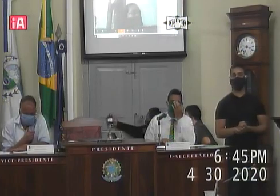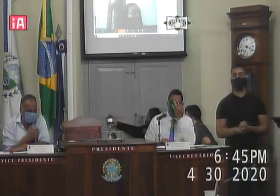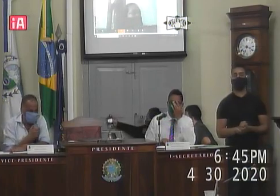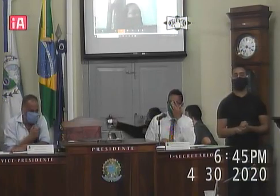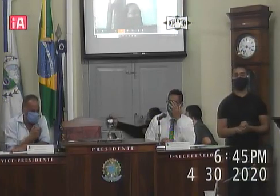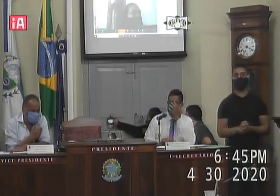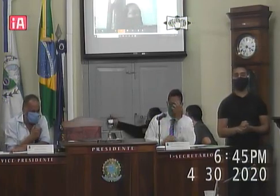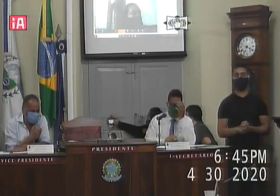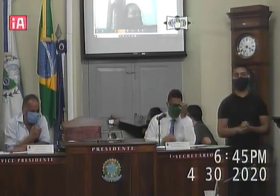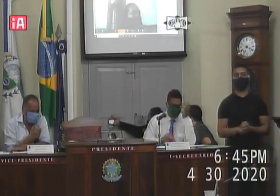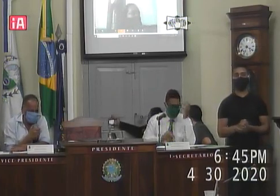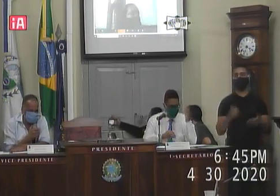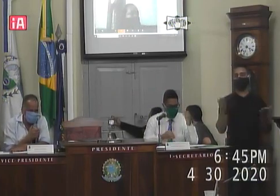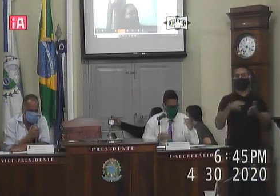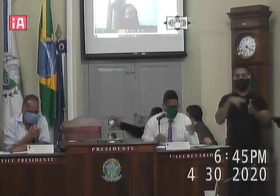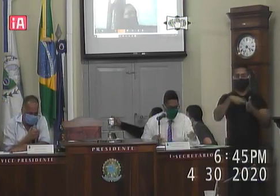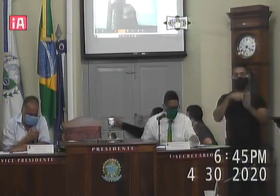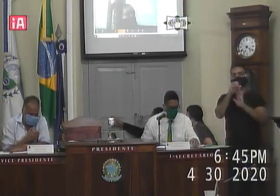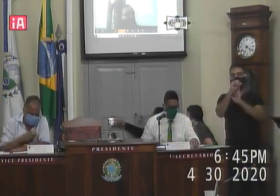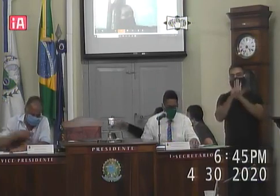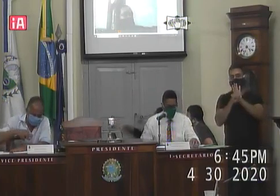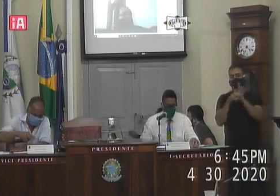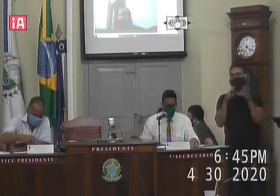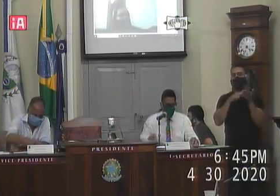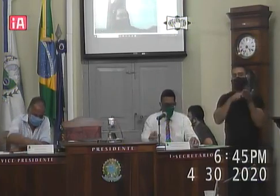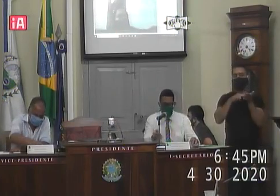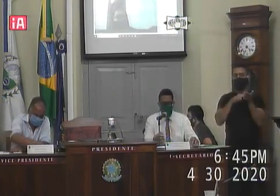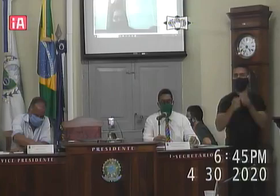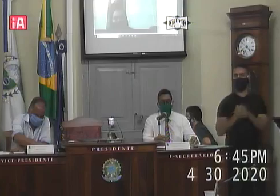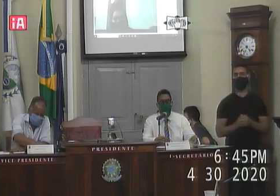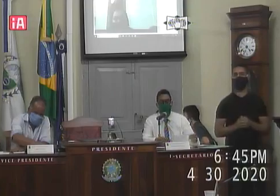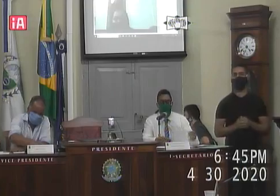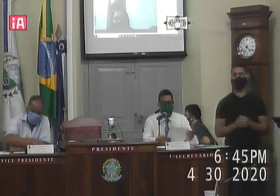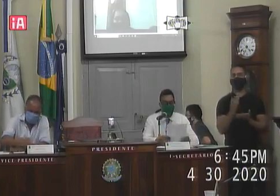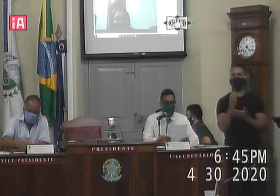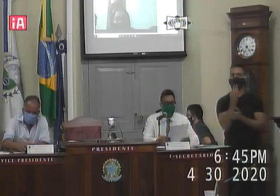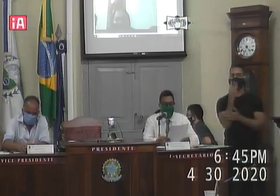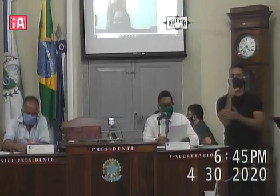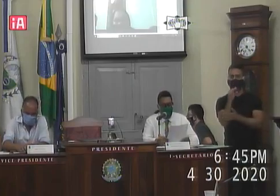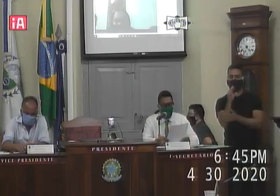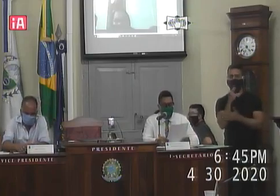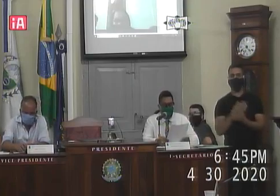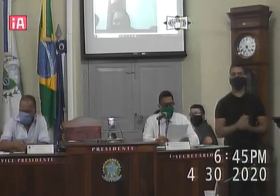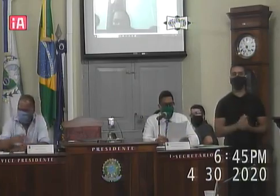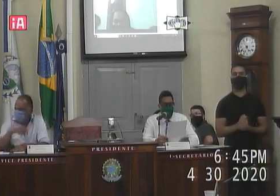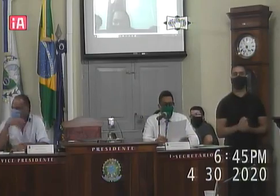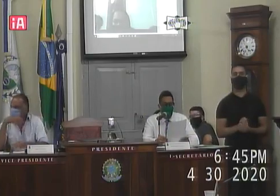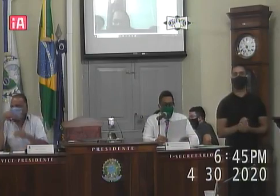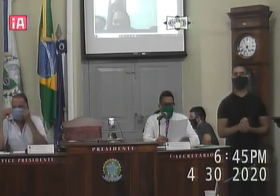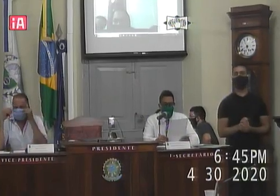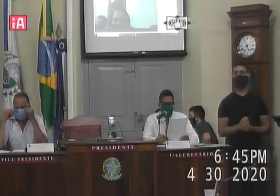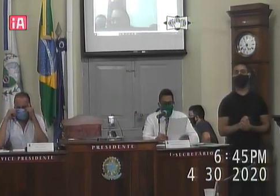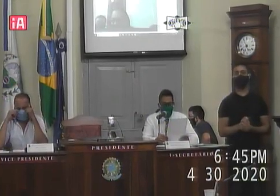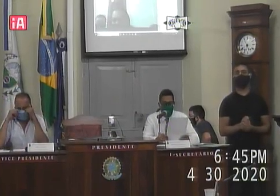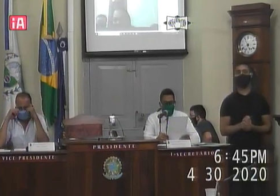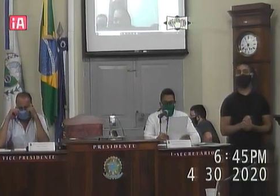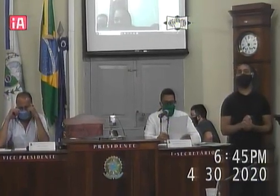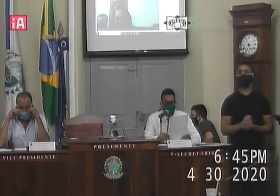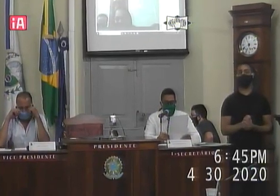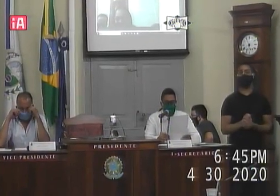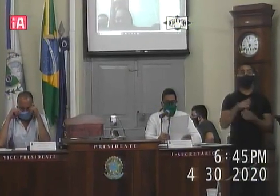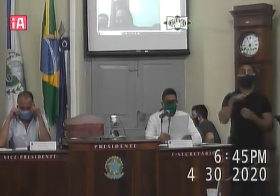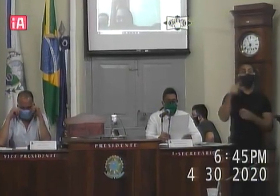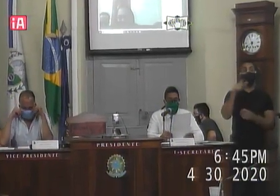Agora vamos para a leitura de ofício e correspondência. Boa noite a todos. Memorando o gabinete do vereador